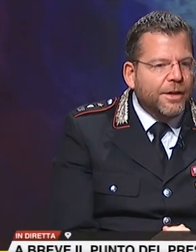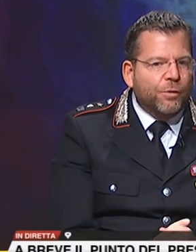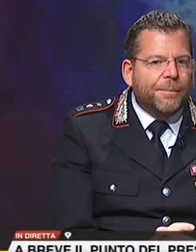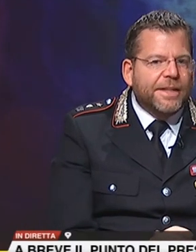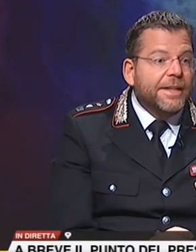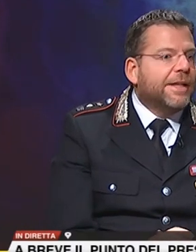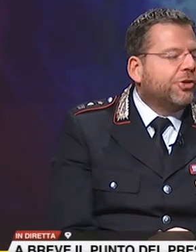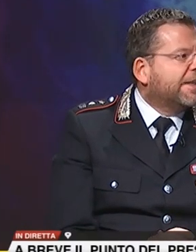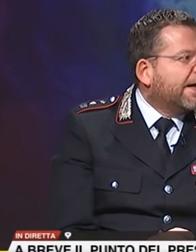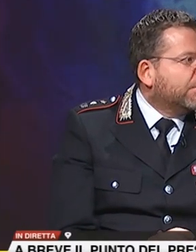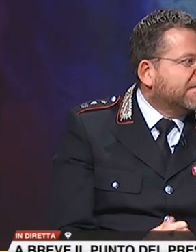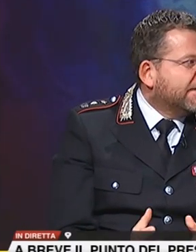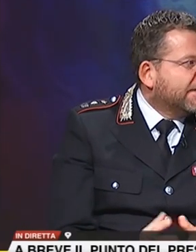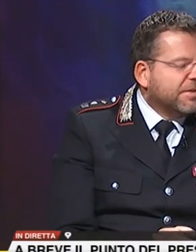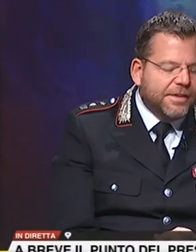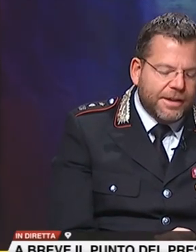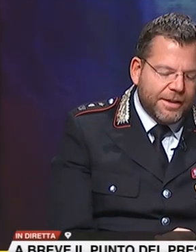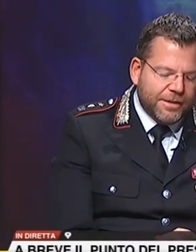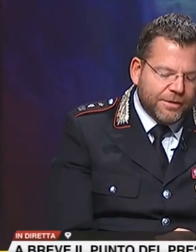di ovviamente intercettare